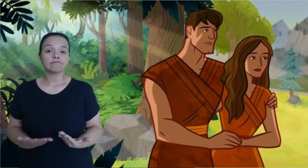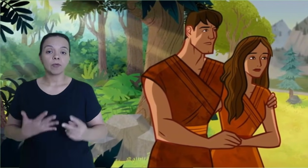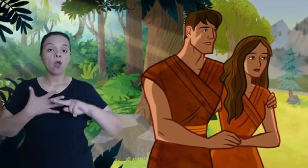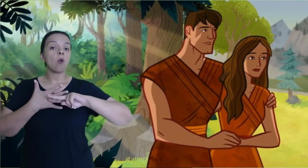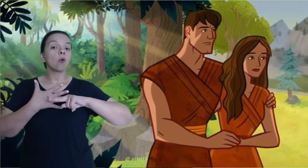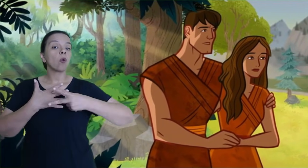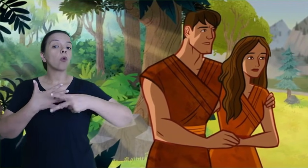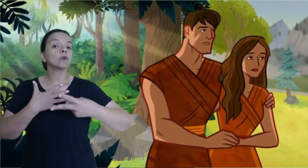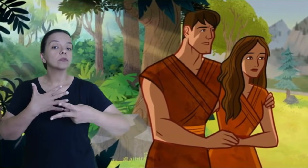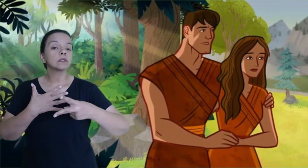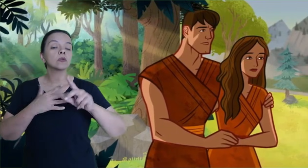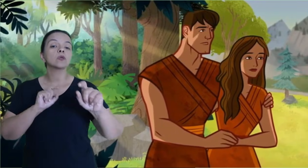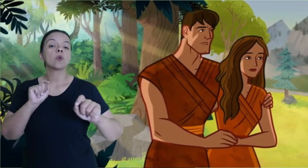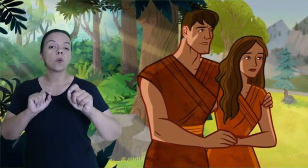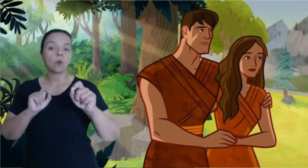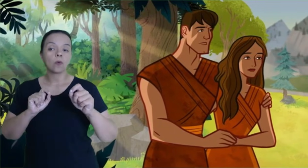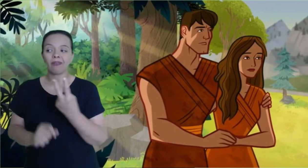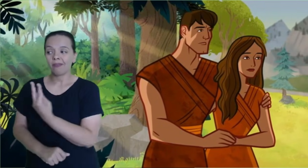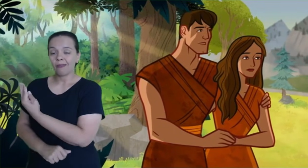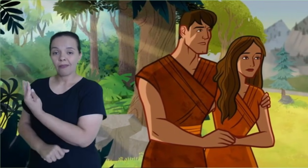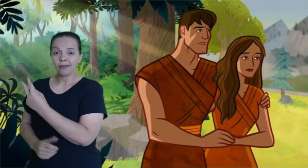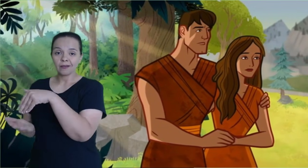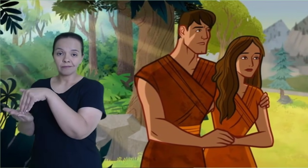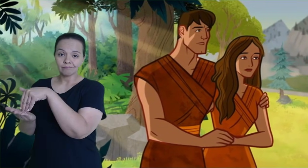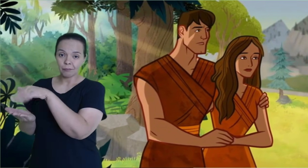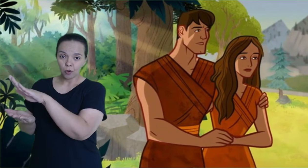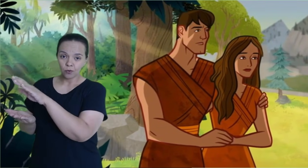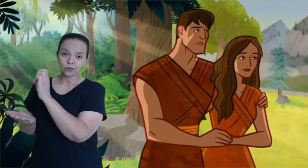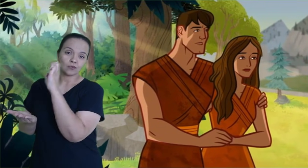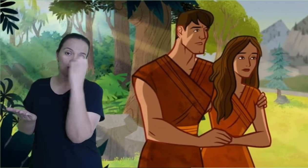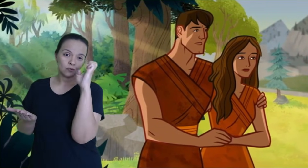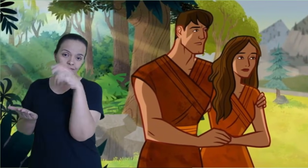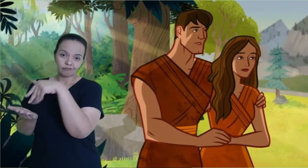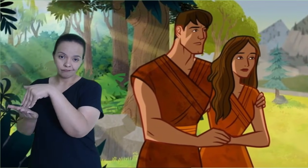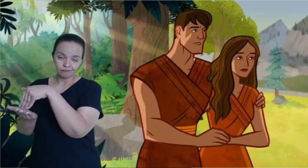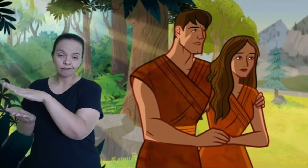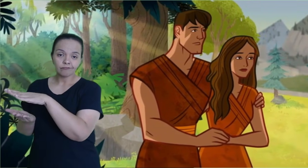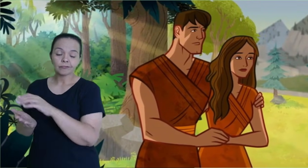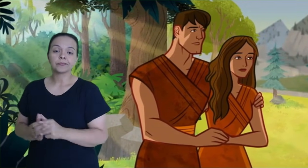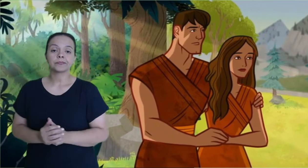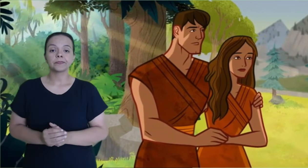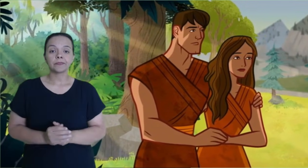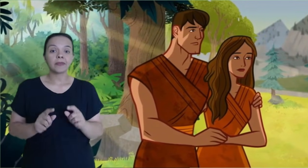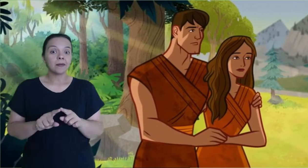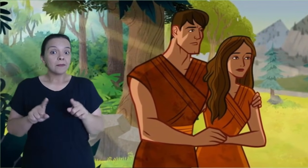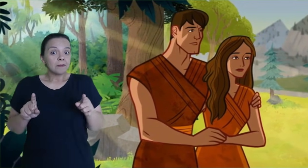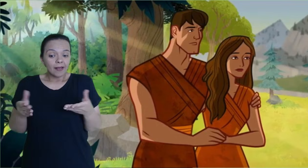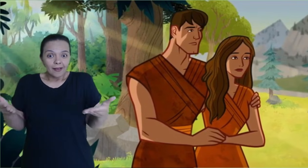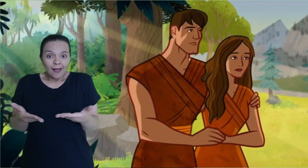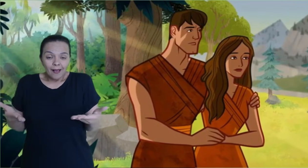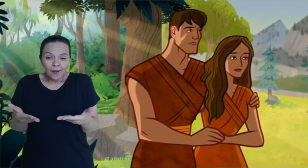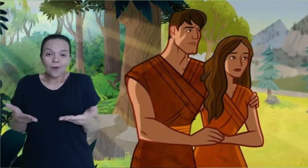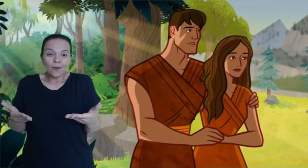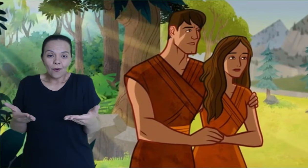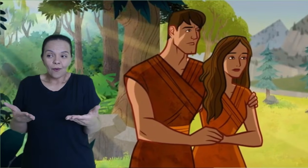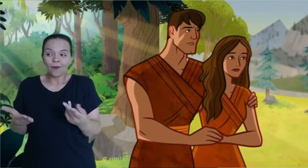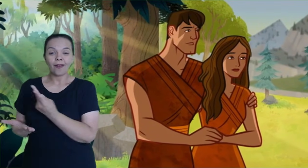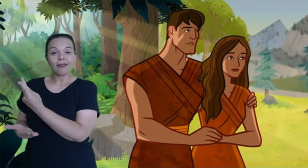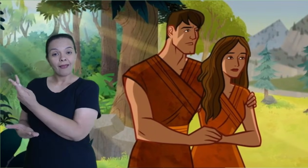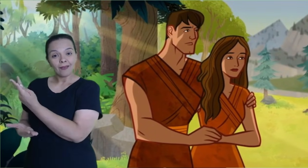Jardim do Éden. Adão e Eva foram afastados da presença de Deus, mas ele tinha um plano para os dois. Agora que conheciam o certo e o errado,